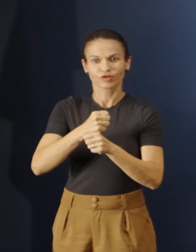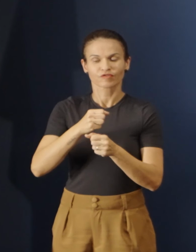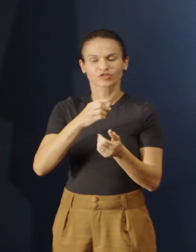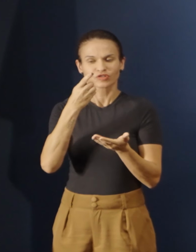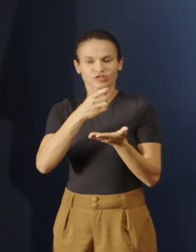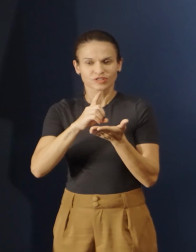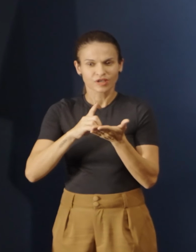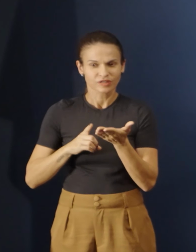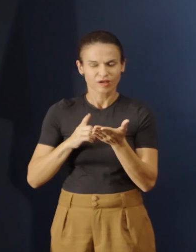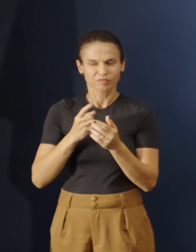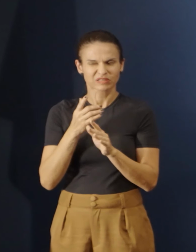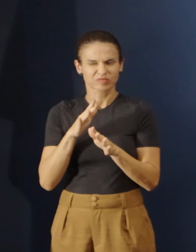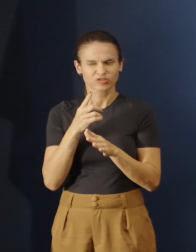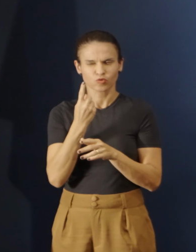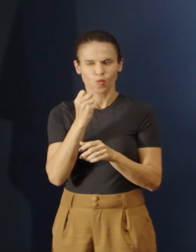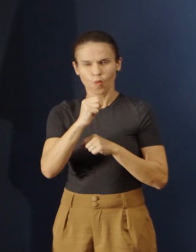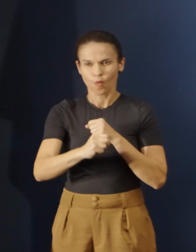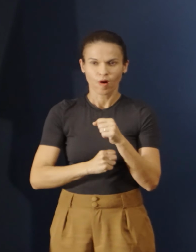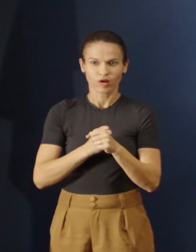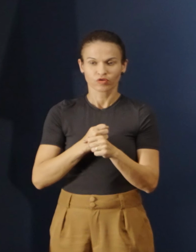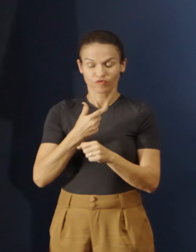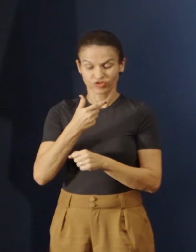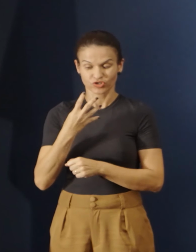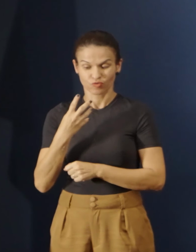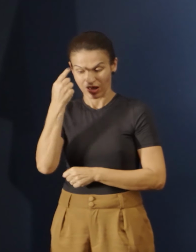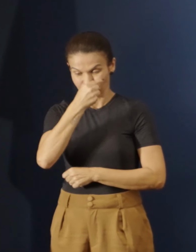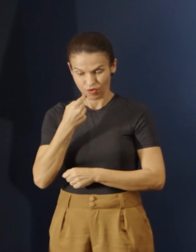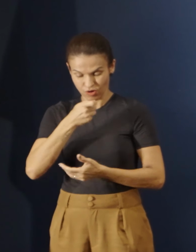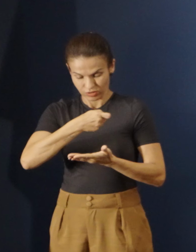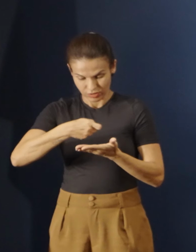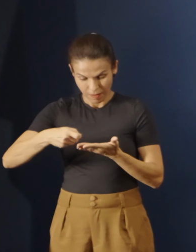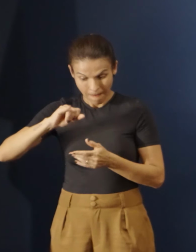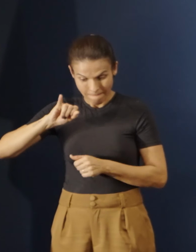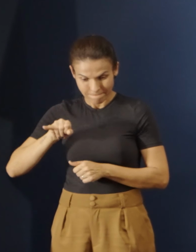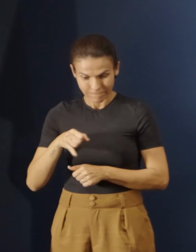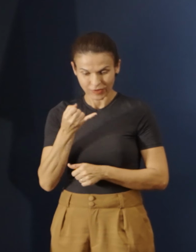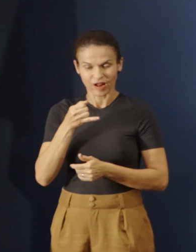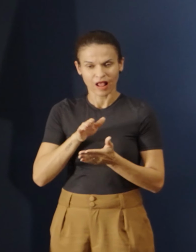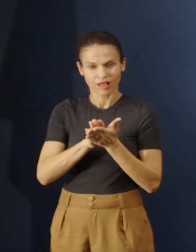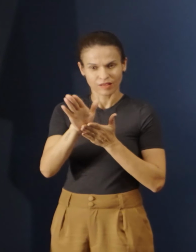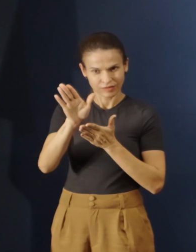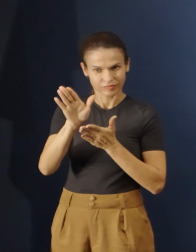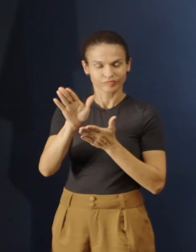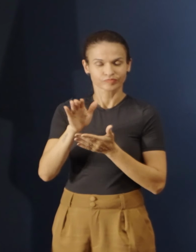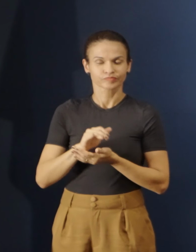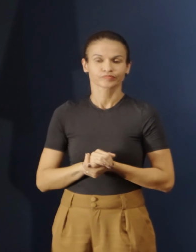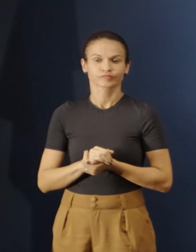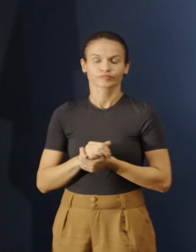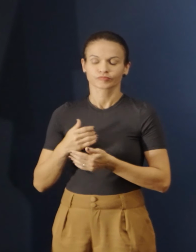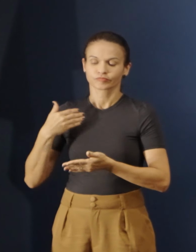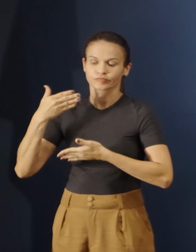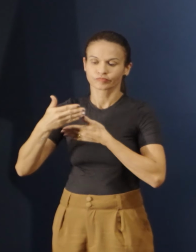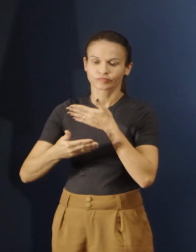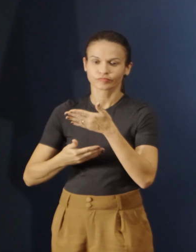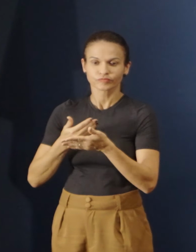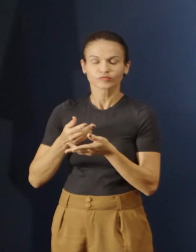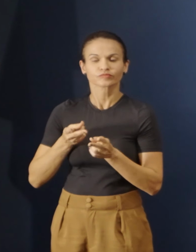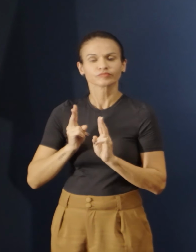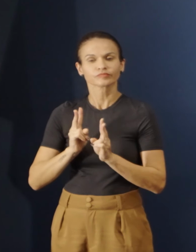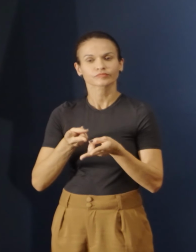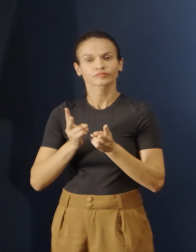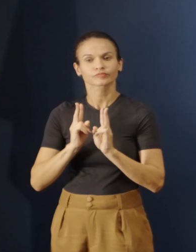dissertação de mestrado por praticamente um ano, né? 24 horas, escrevendo para aproveitar aquela recém-publicação. De lá para cá, eu nunca mais parei com